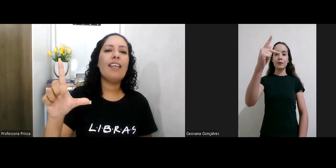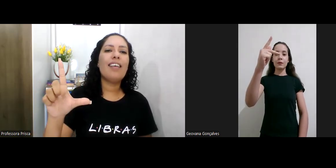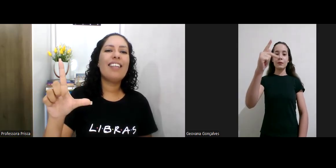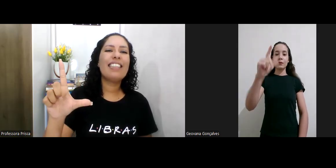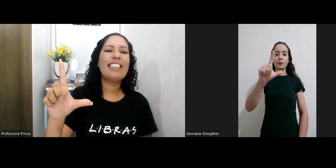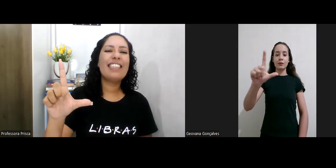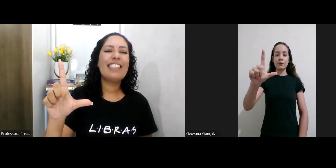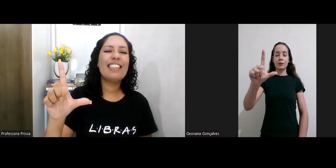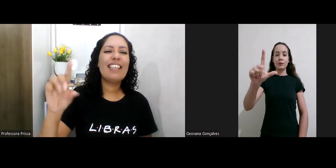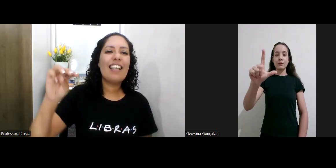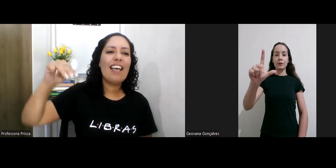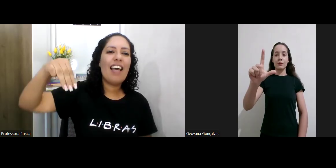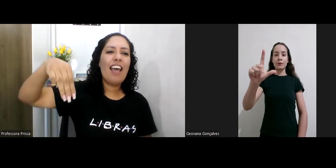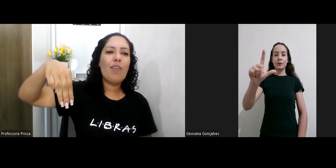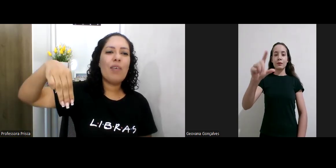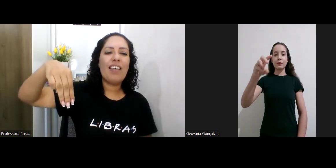L,